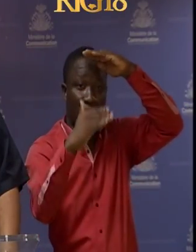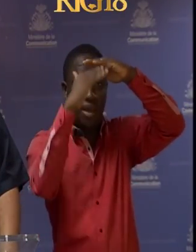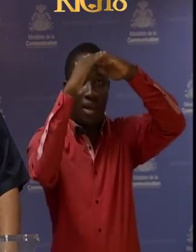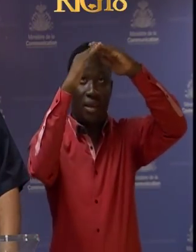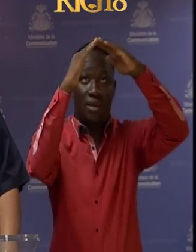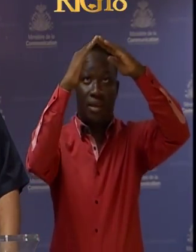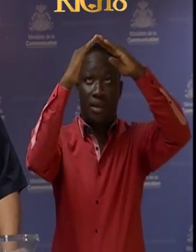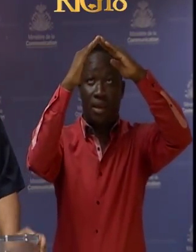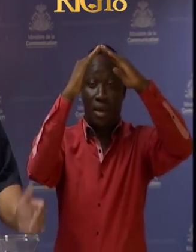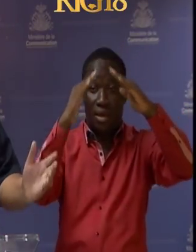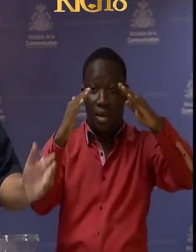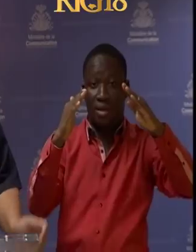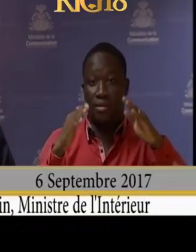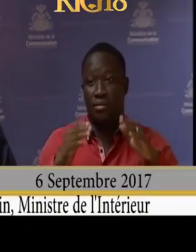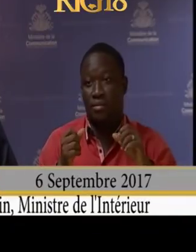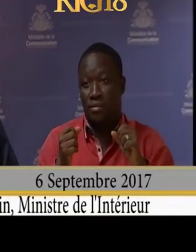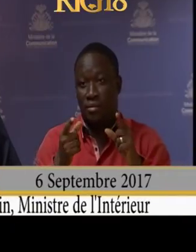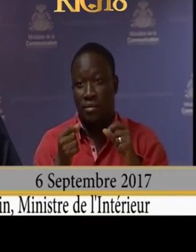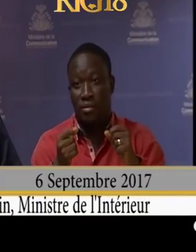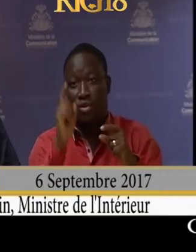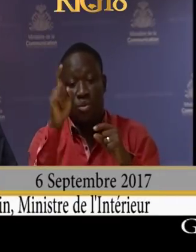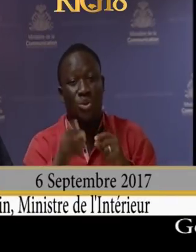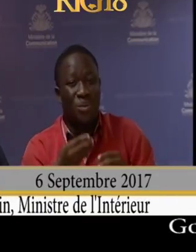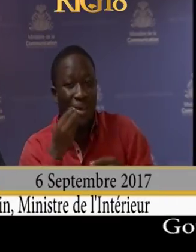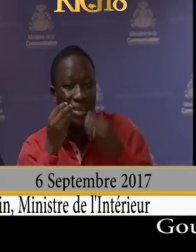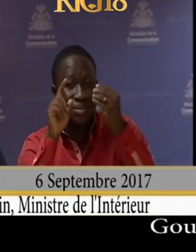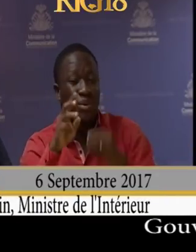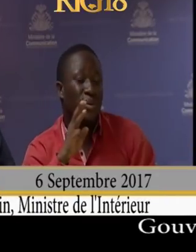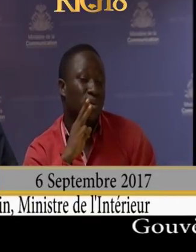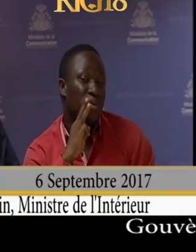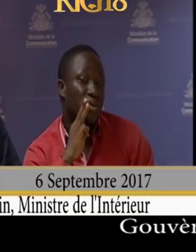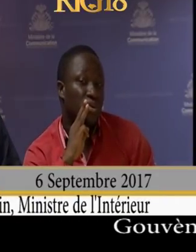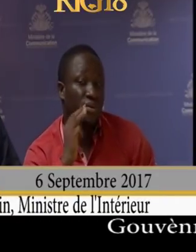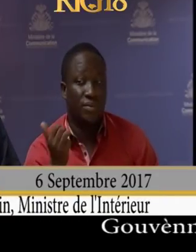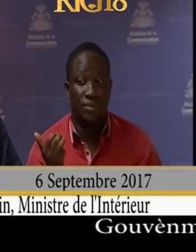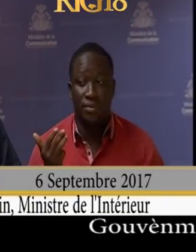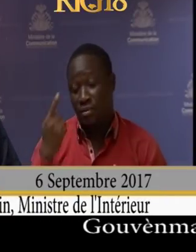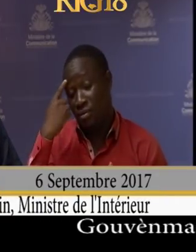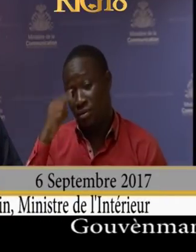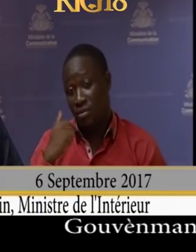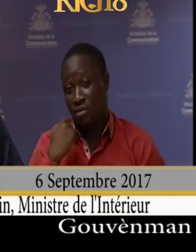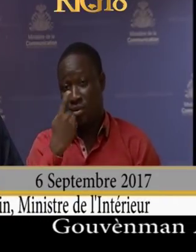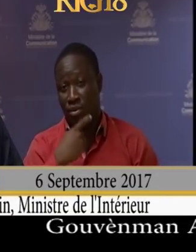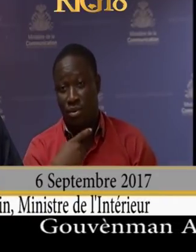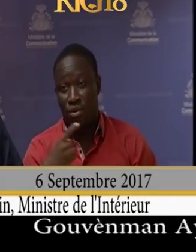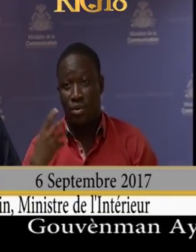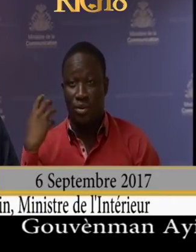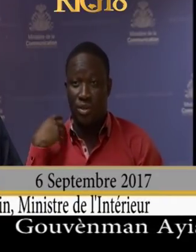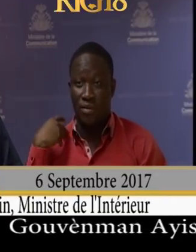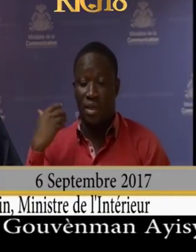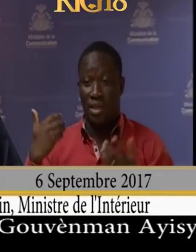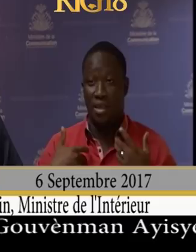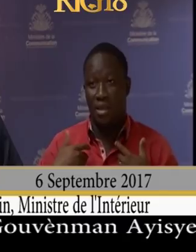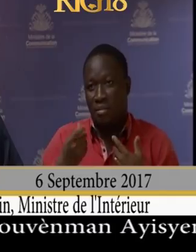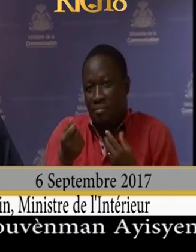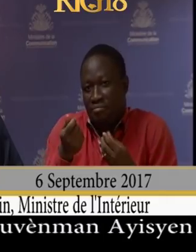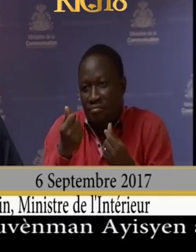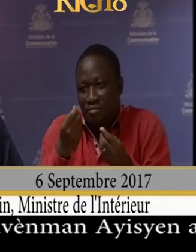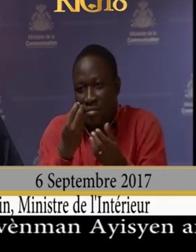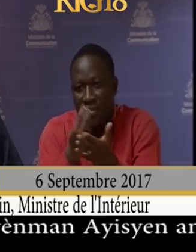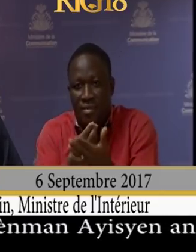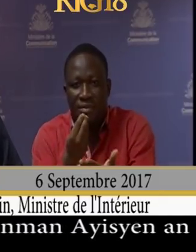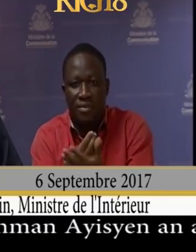besoin premier de l'eau, yo besoin manger de bay comme ça pour que magistrat gon minimum de